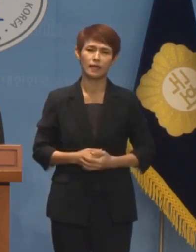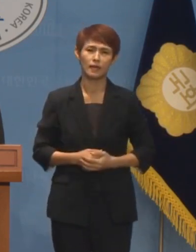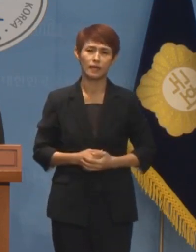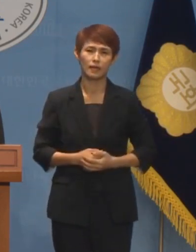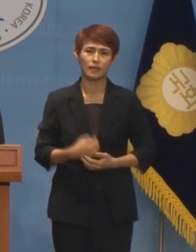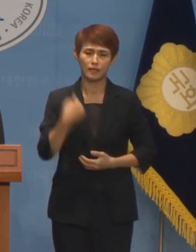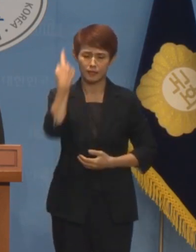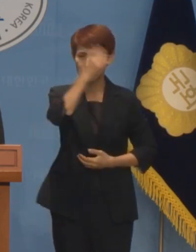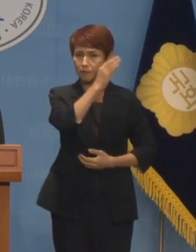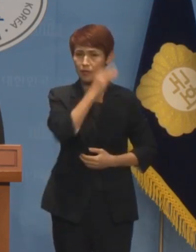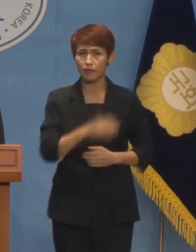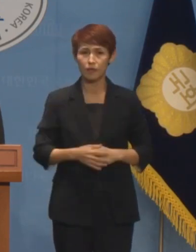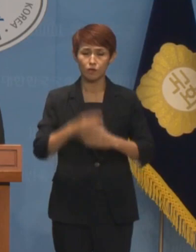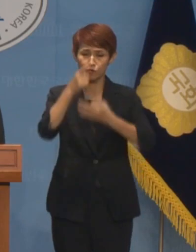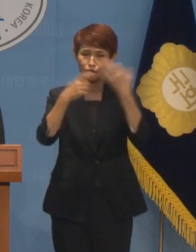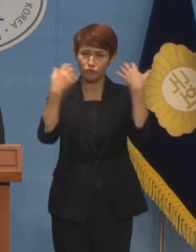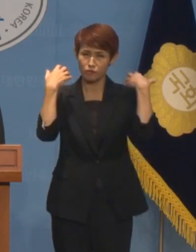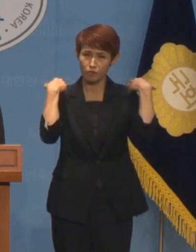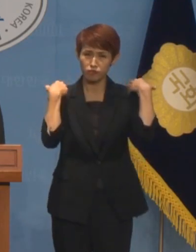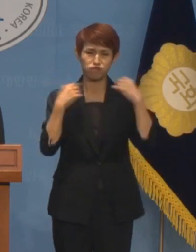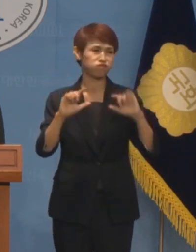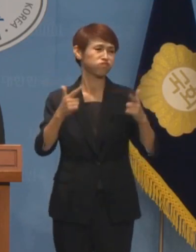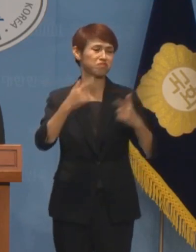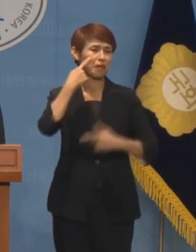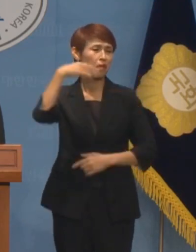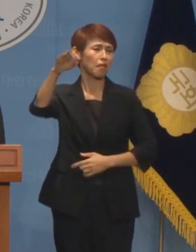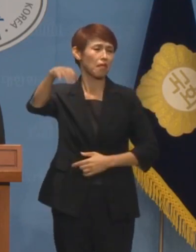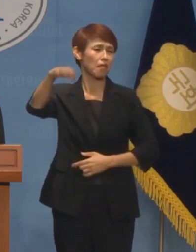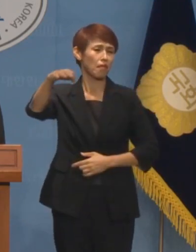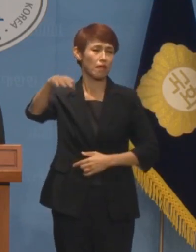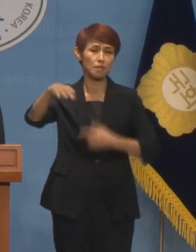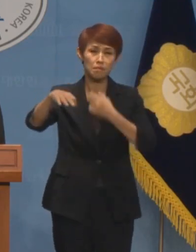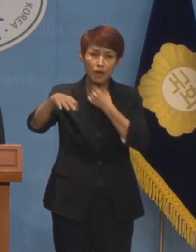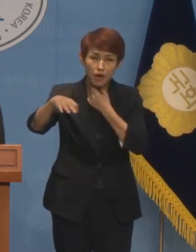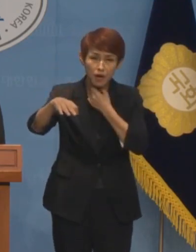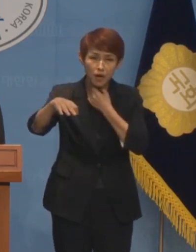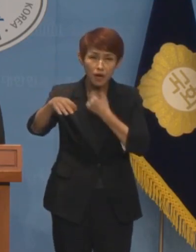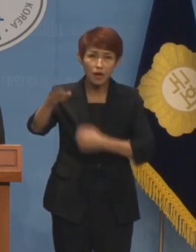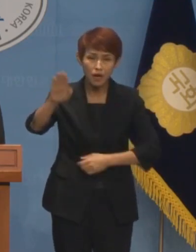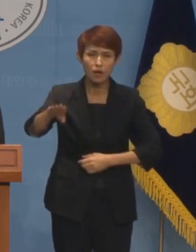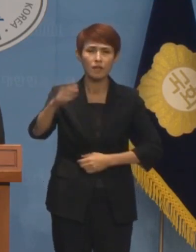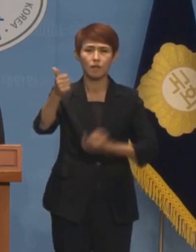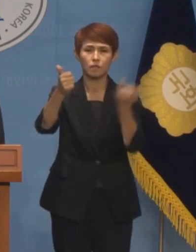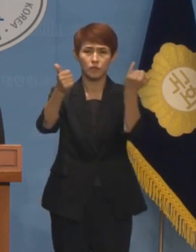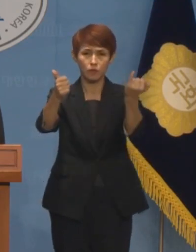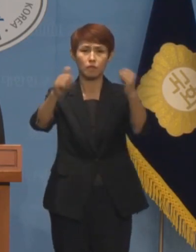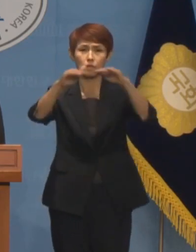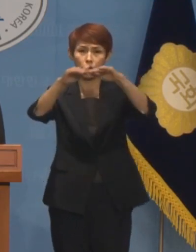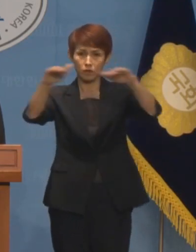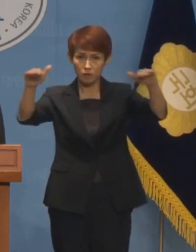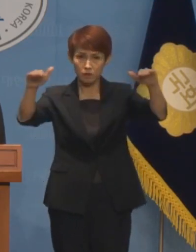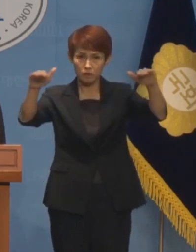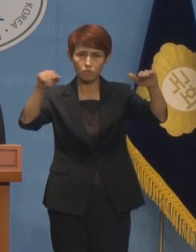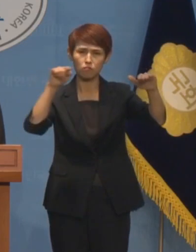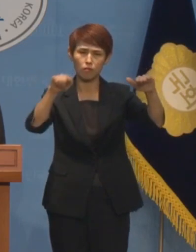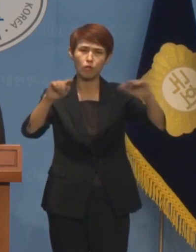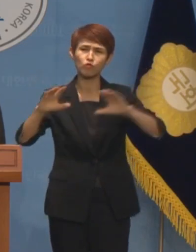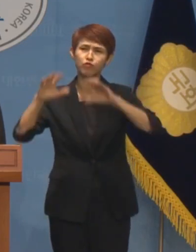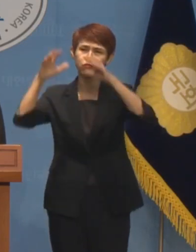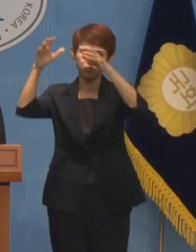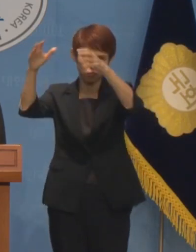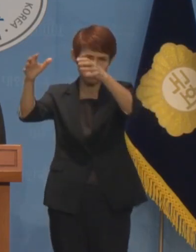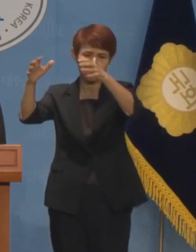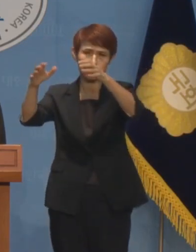윤석열 정권이 아무리 부정하고 하찮게 치부하고 싶어도 성평등의 가치 구현은 이제